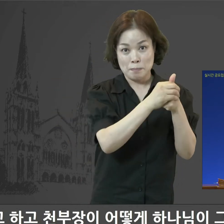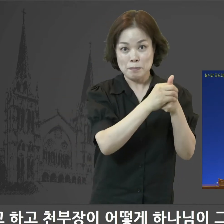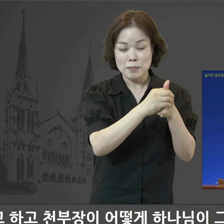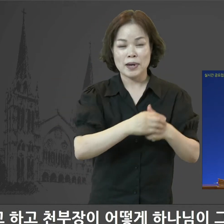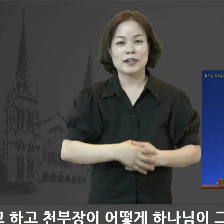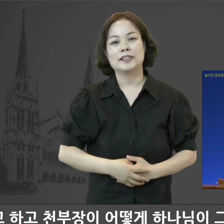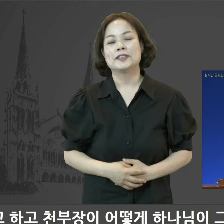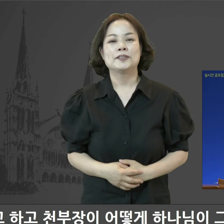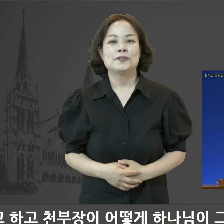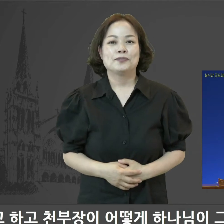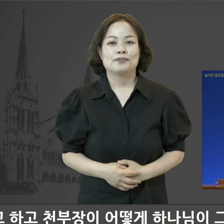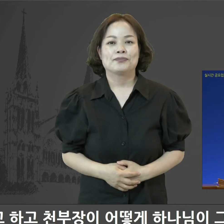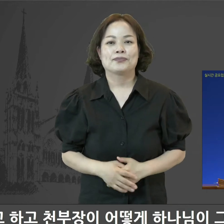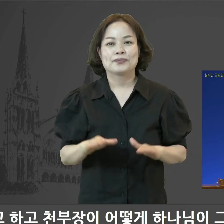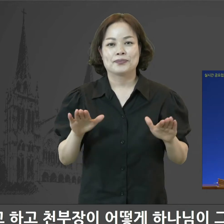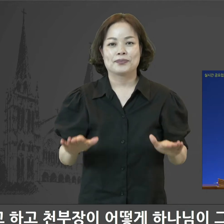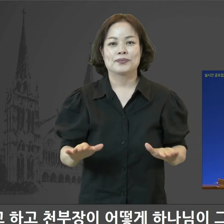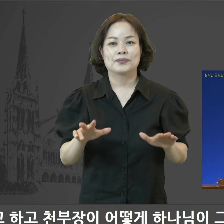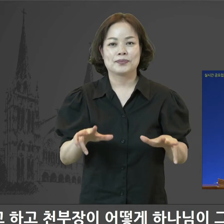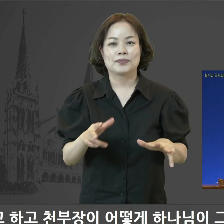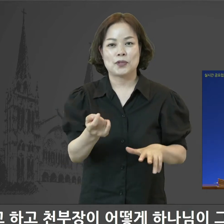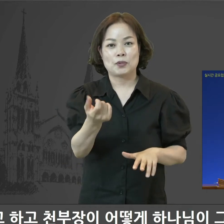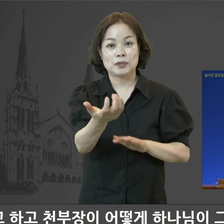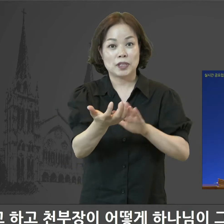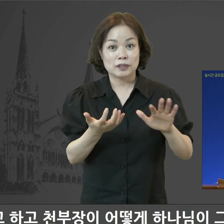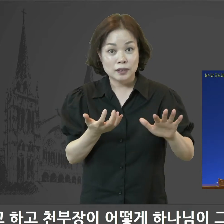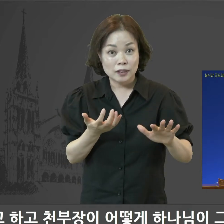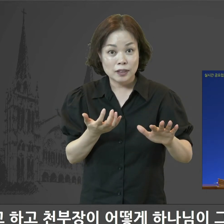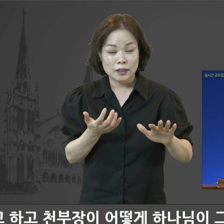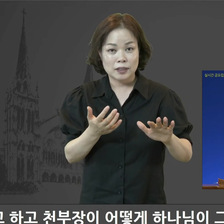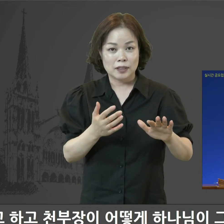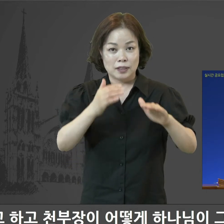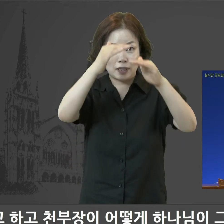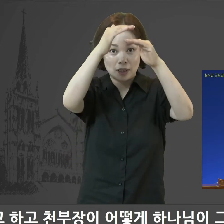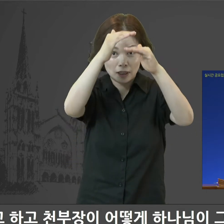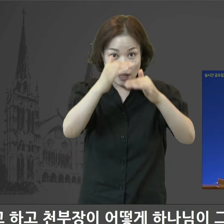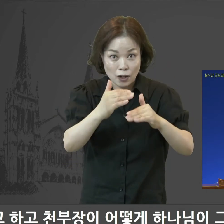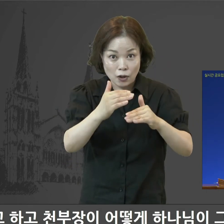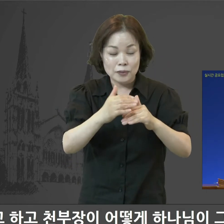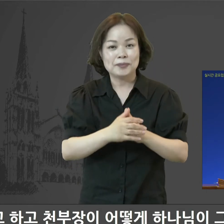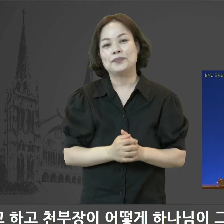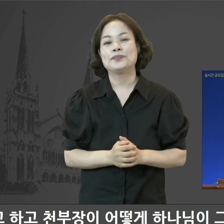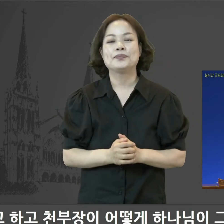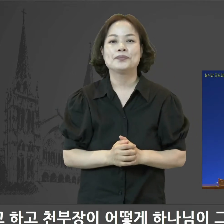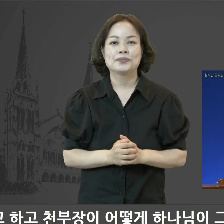발견하게 되죠. 자, 이제 오늘 지금 좀 전에 우리 나누었던 말씀을 조금만 더